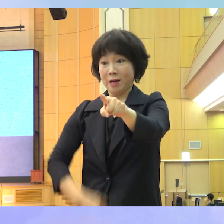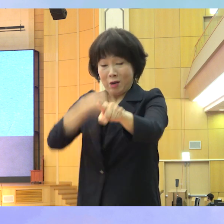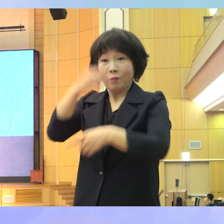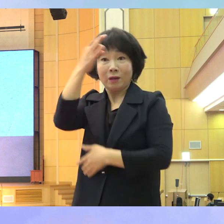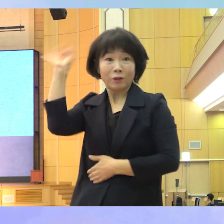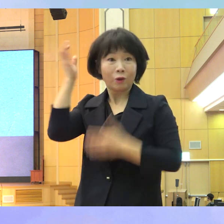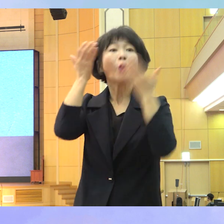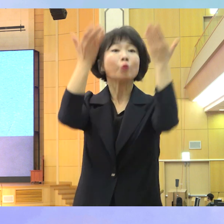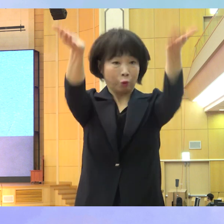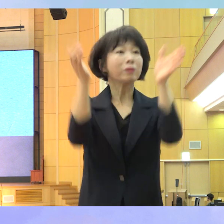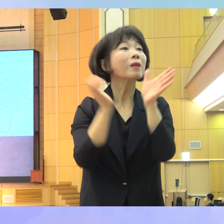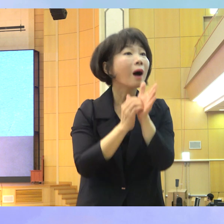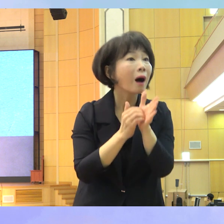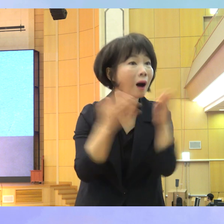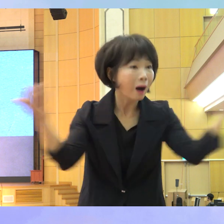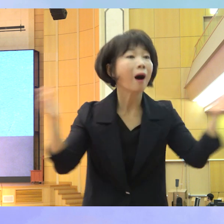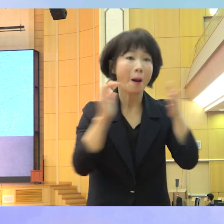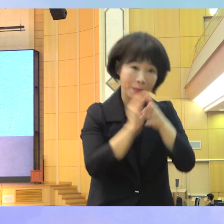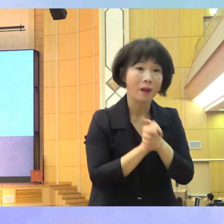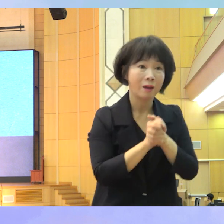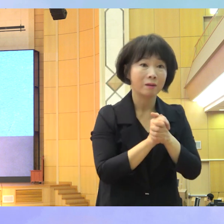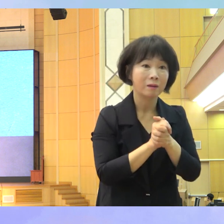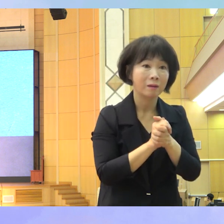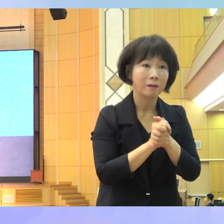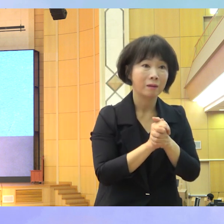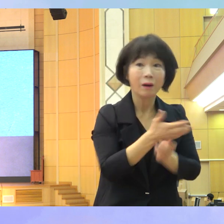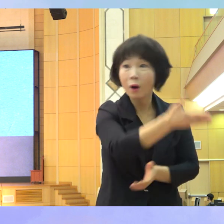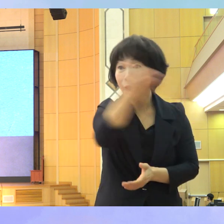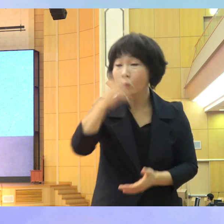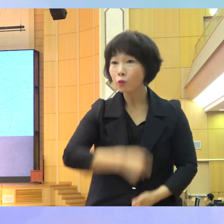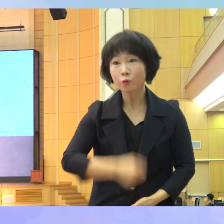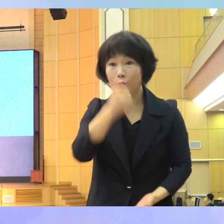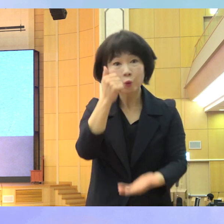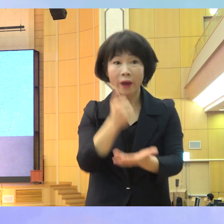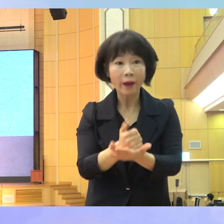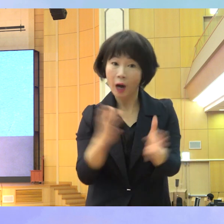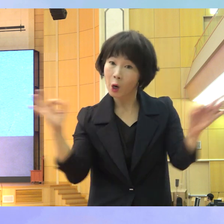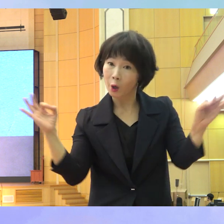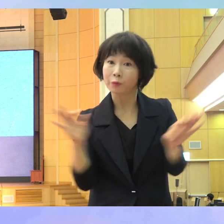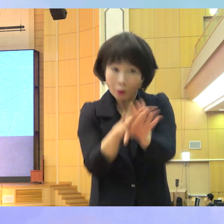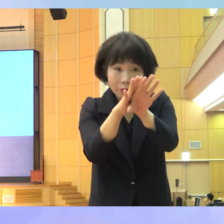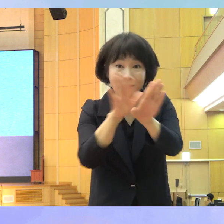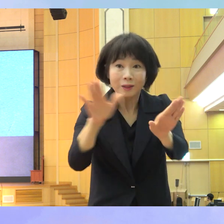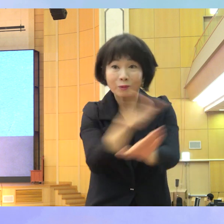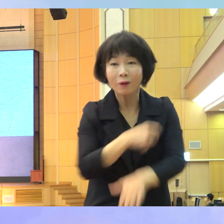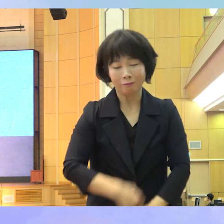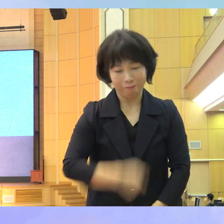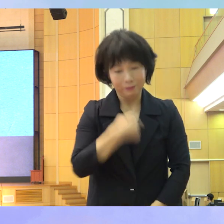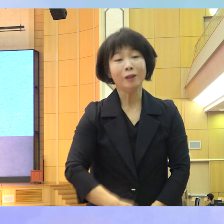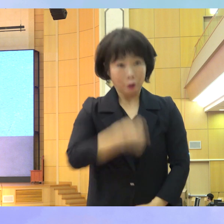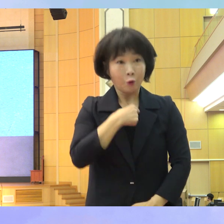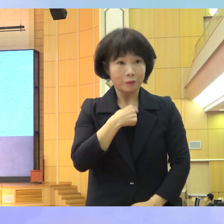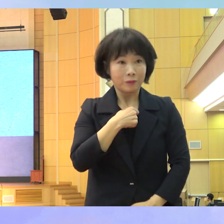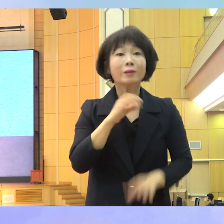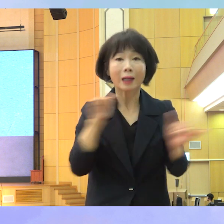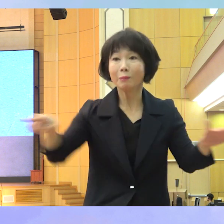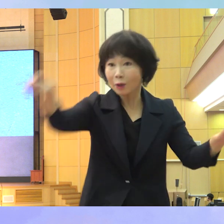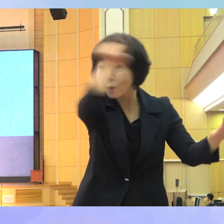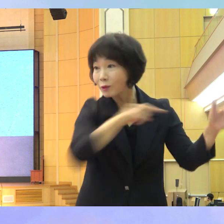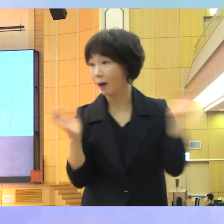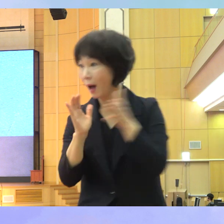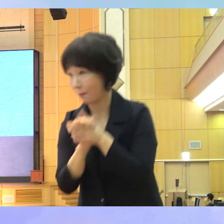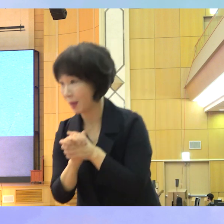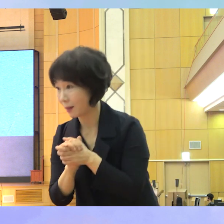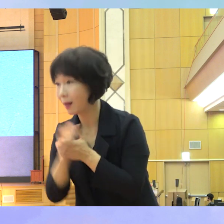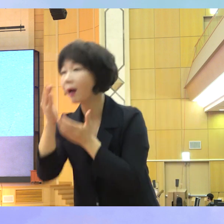얼마나 감사해요. 그래서 그 과정을 하나님께서 책임지시고 영화의 과정까지 여러분들과 함께